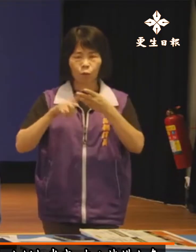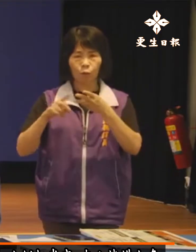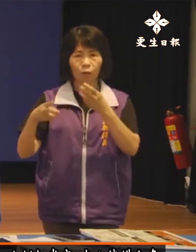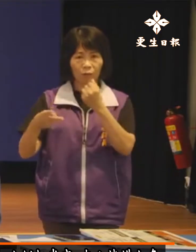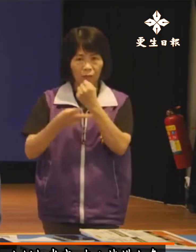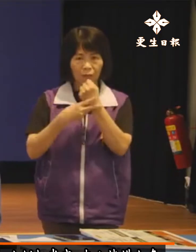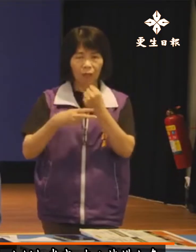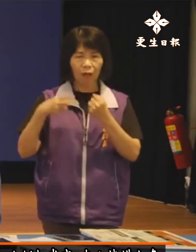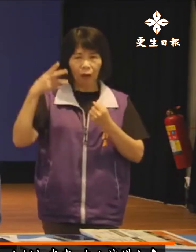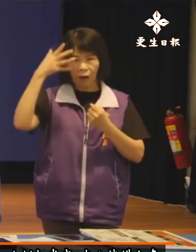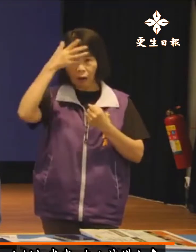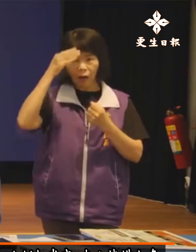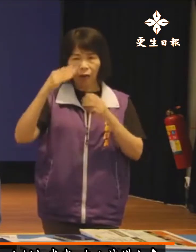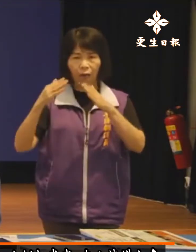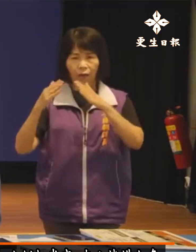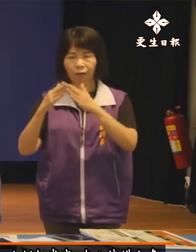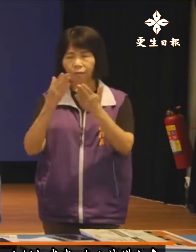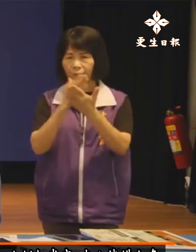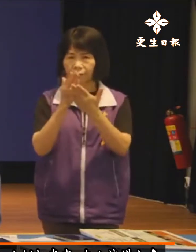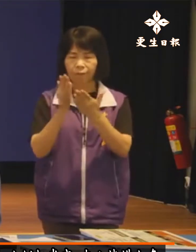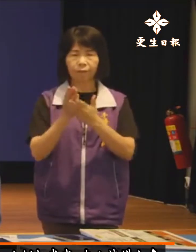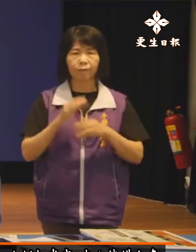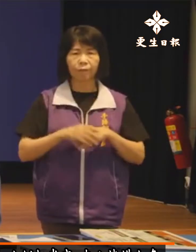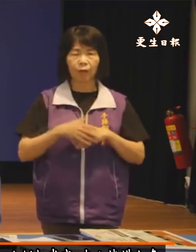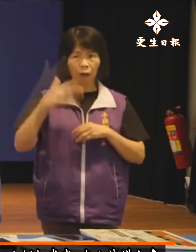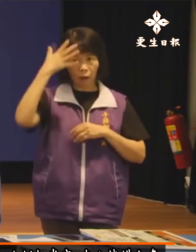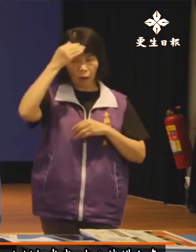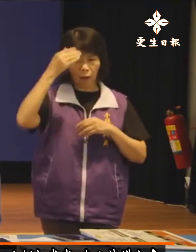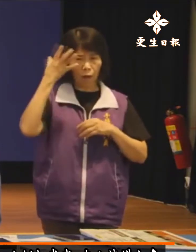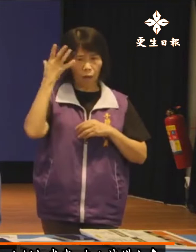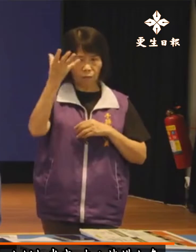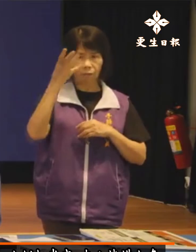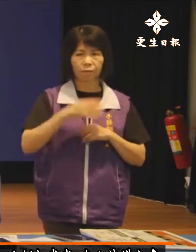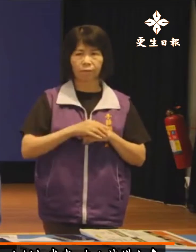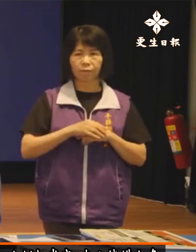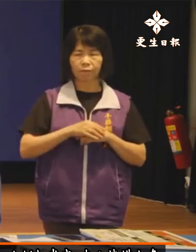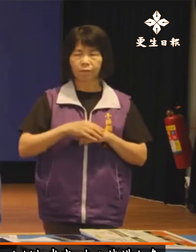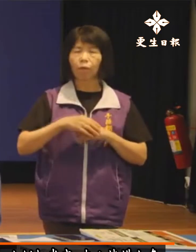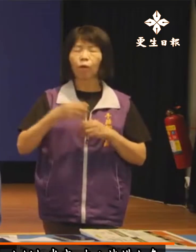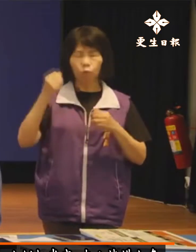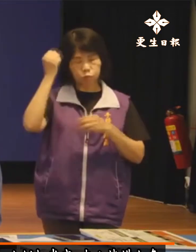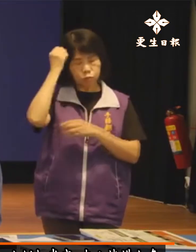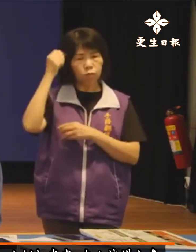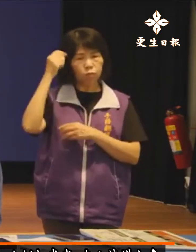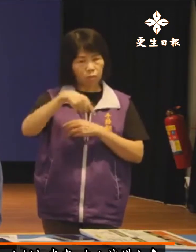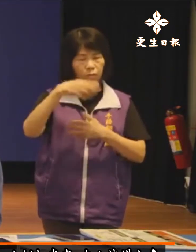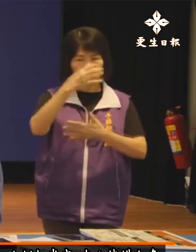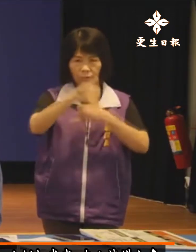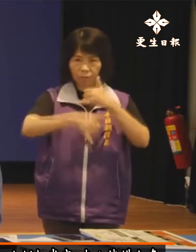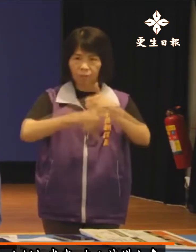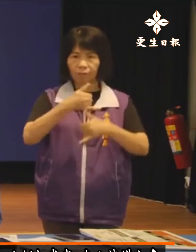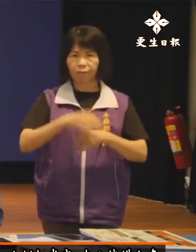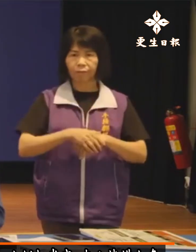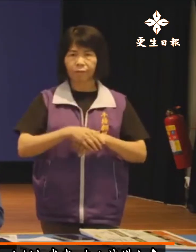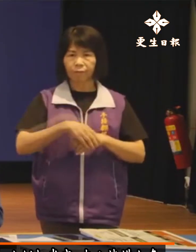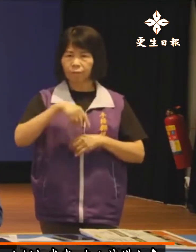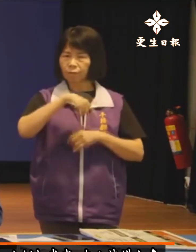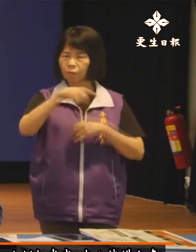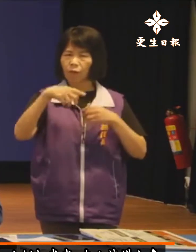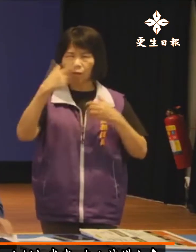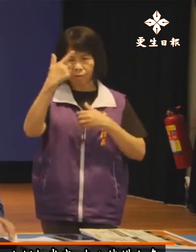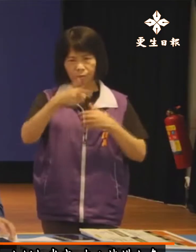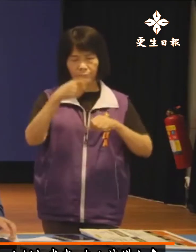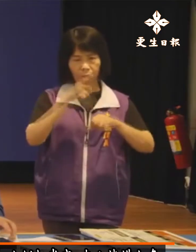玉龙院、布利里院，里面有非常多的我们的长辈那在我们的里面生活